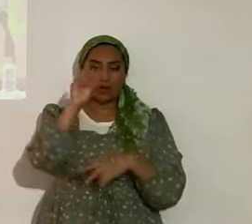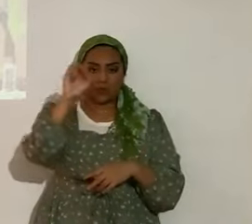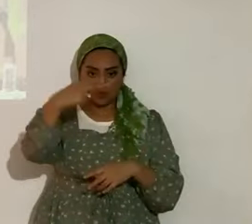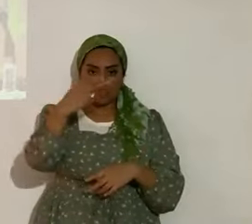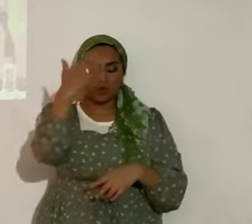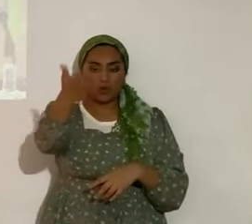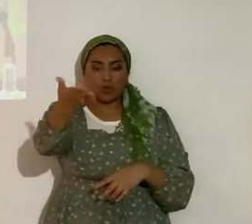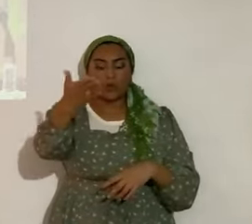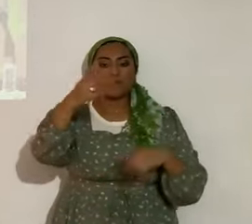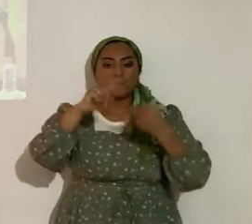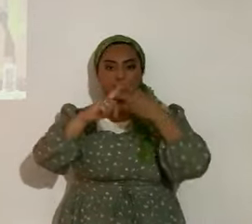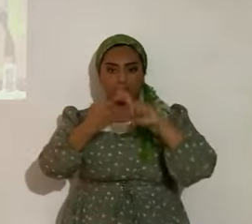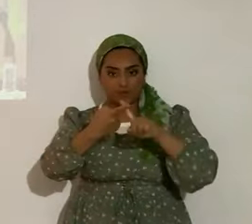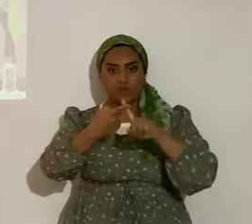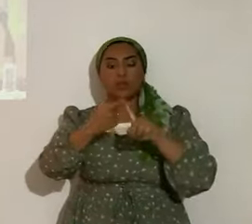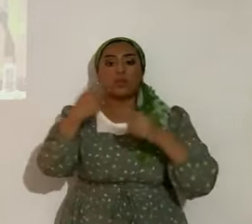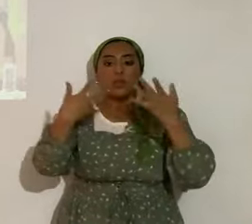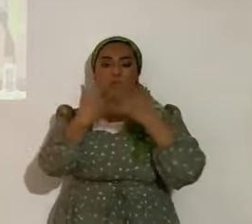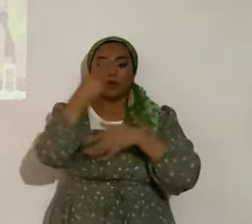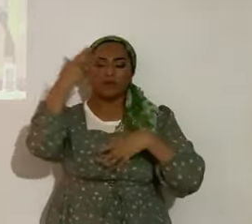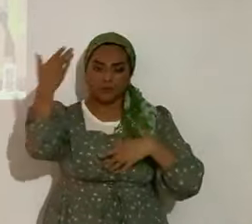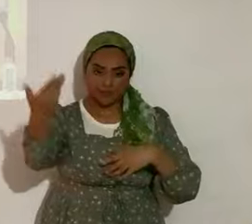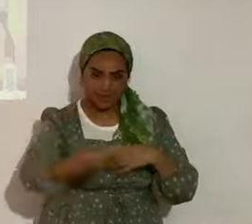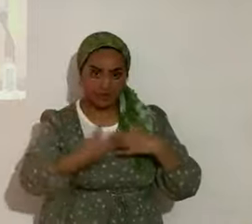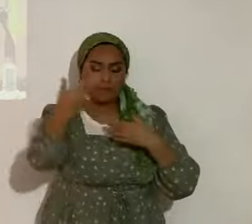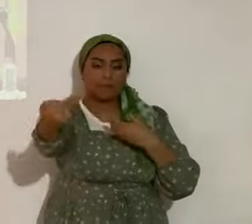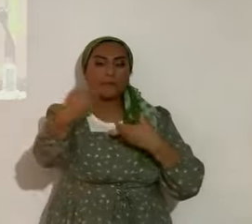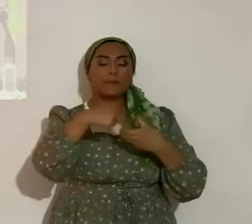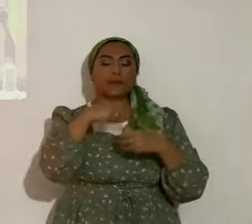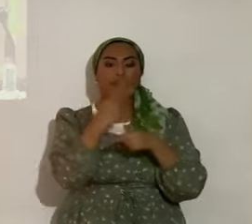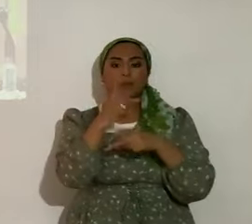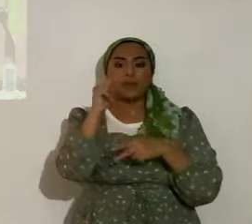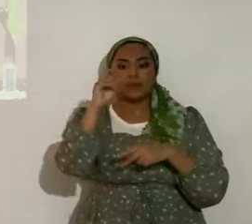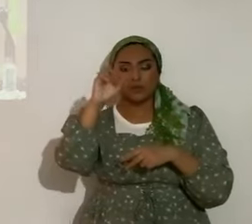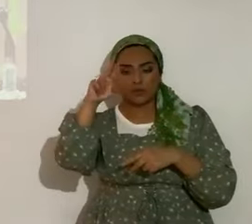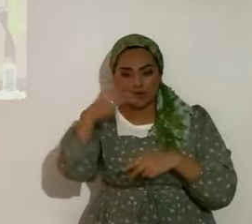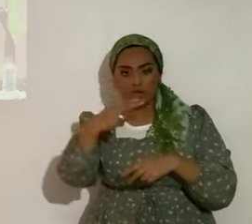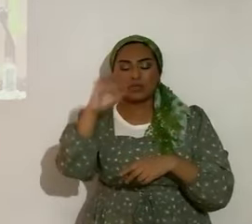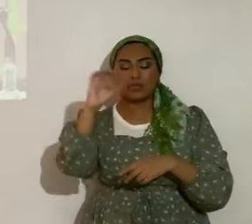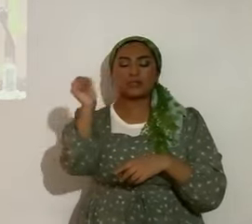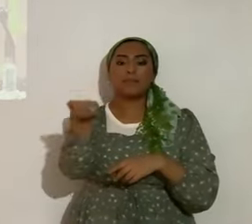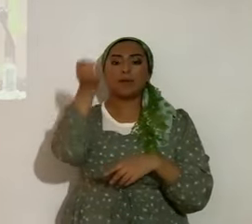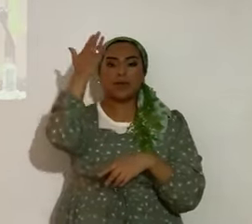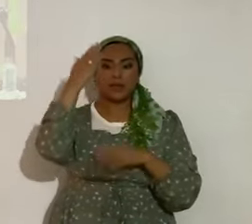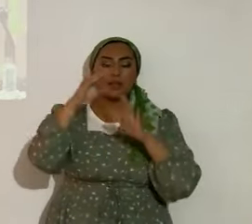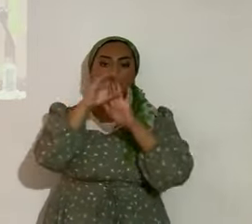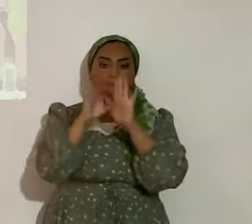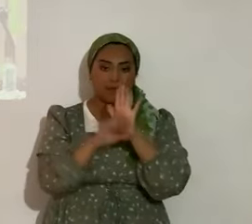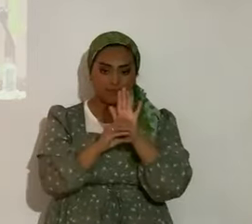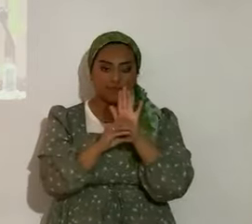tú, amigo, amiga, con todo gusto te invitamos a que guardes Torah, el Shabbat, los mandamientos del Todopoderoso.